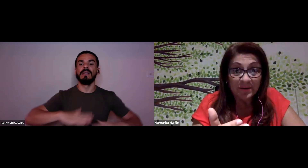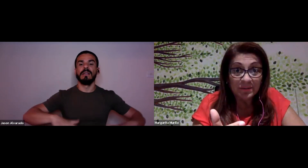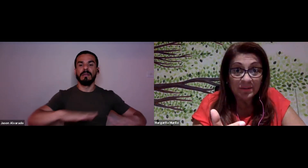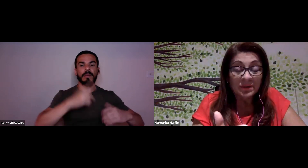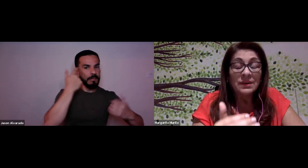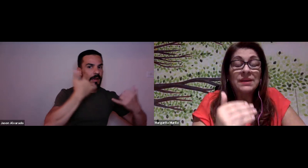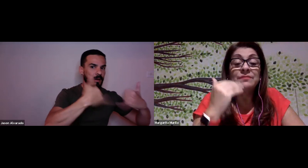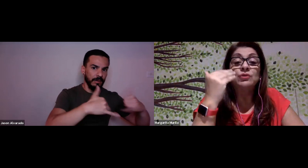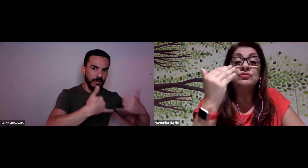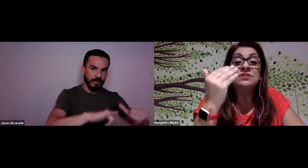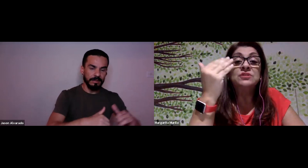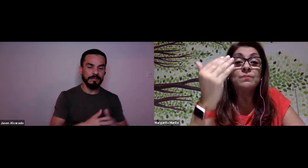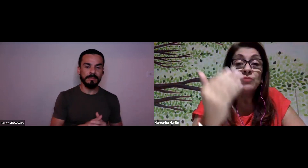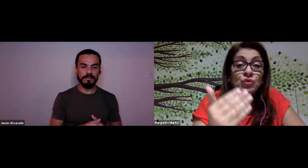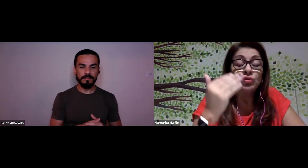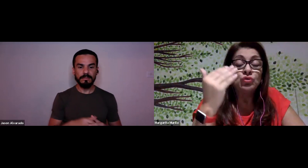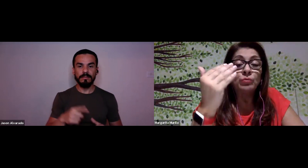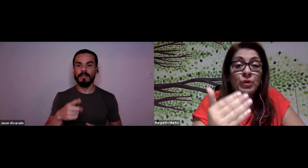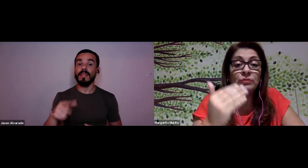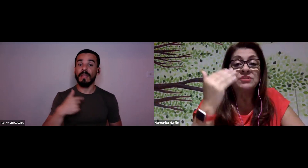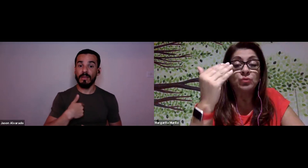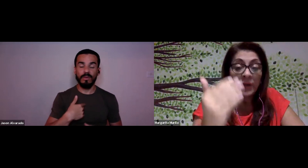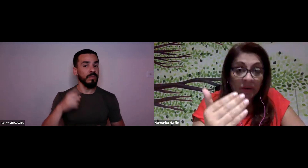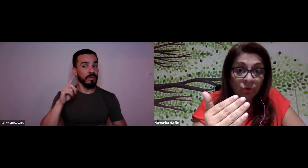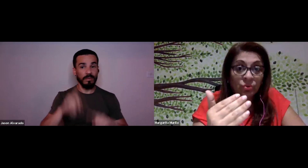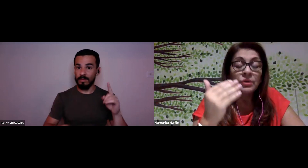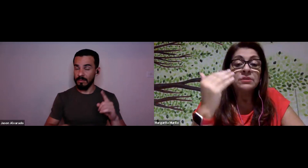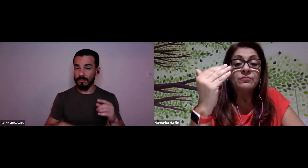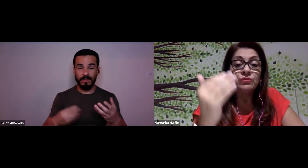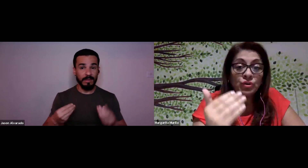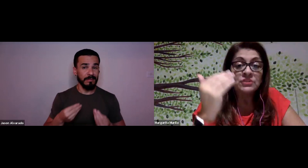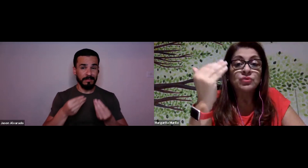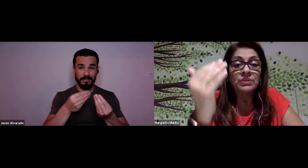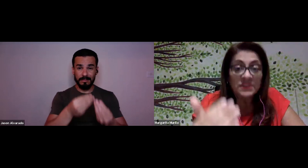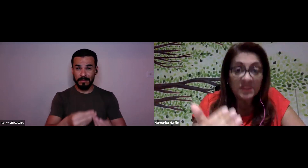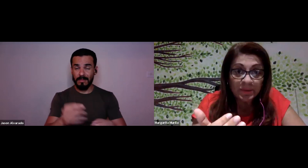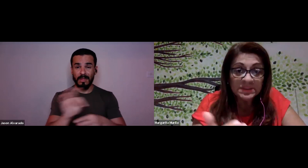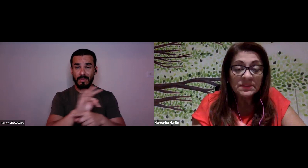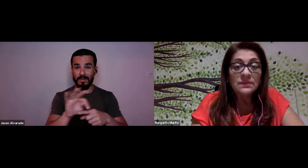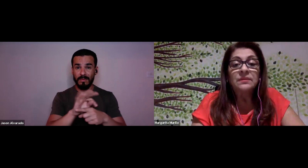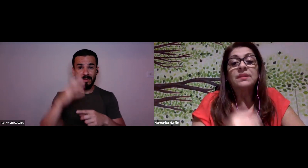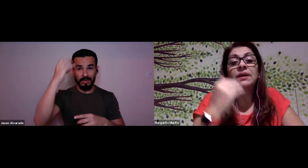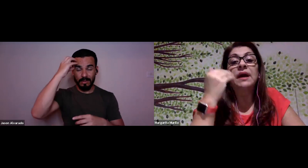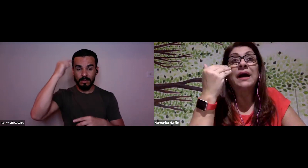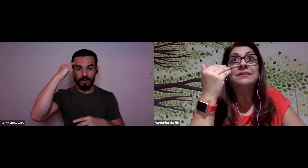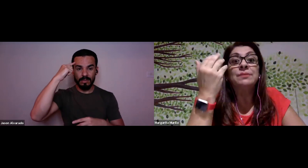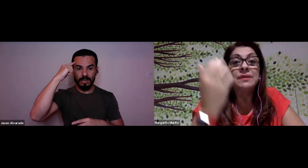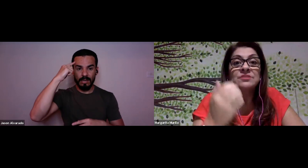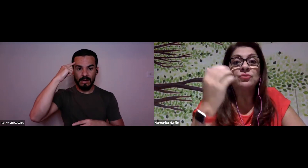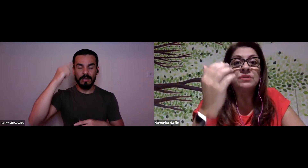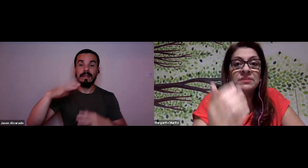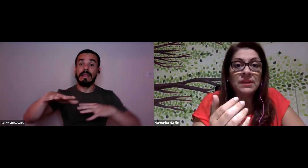jugar y entonces yo no puedo saturarlo de funciones cognitivas de